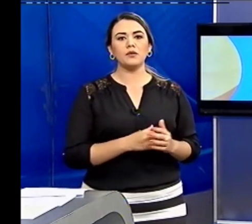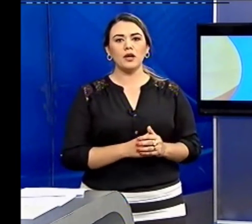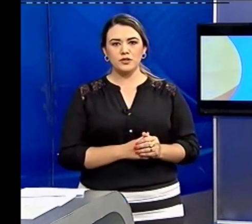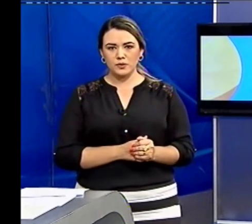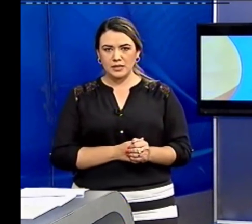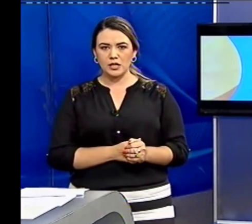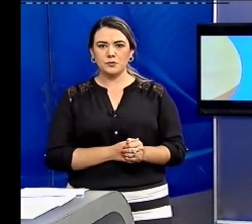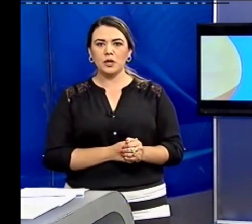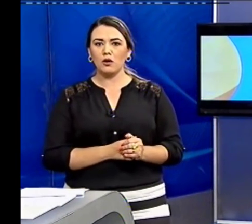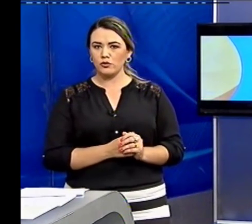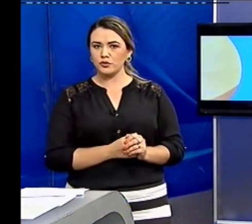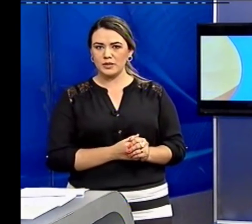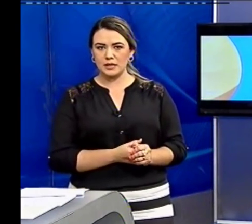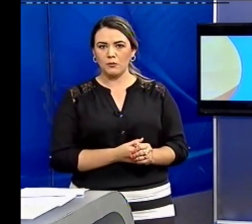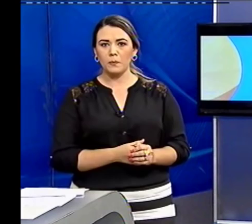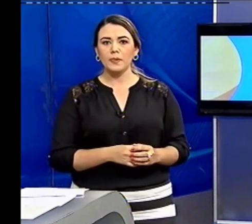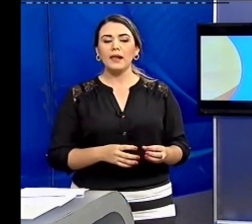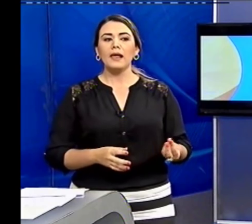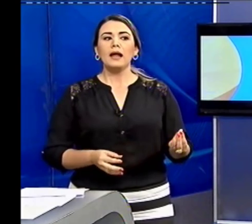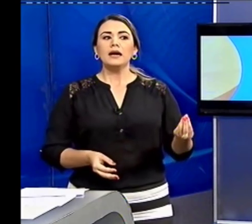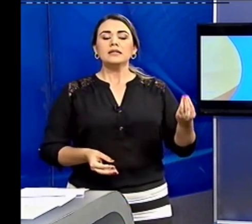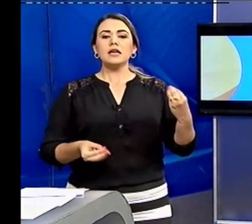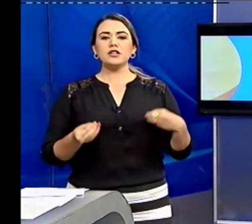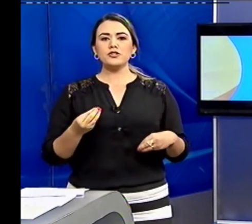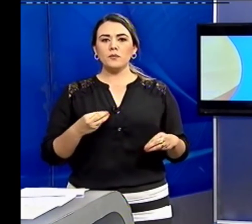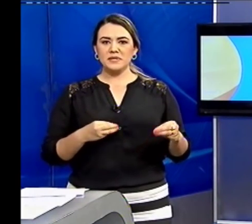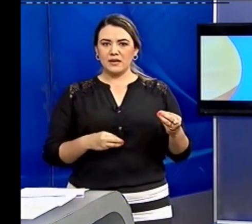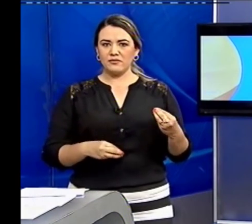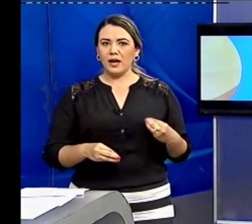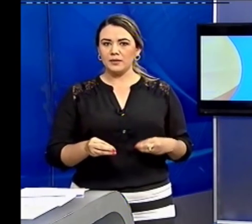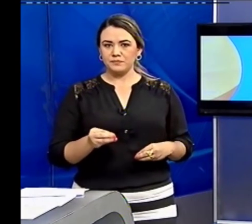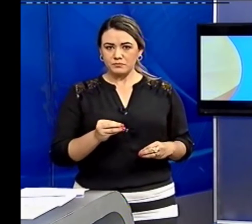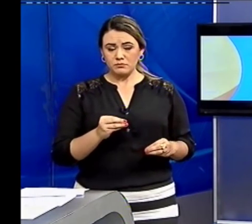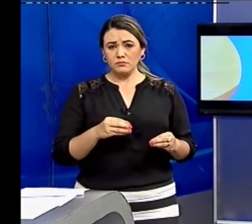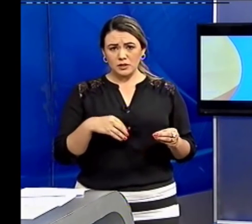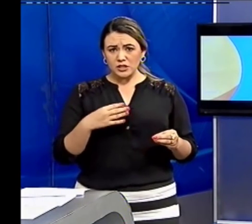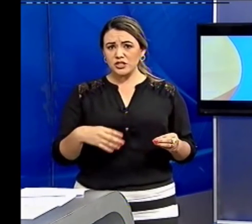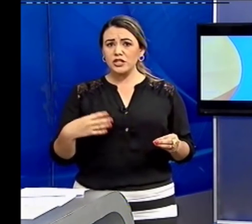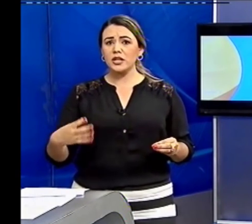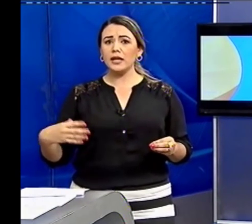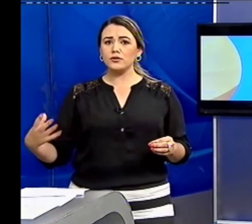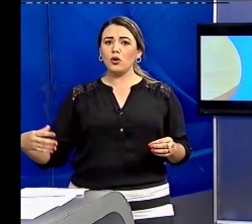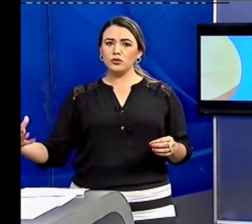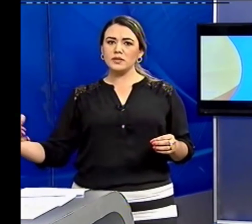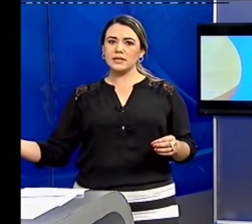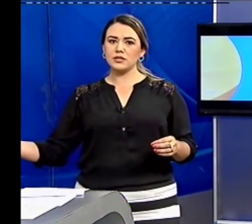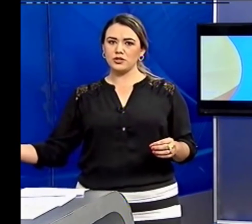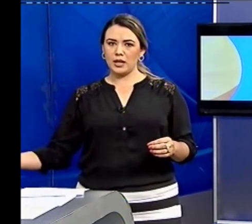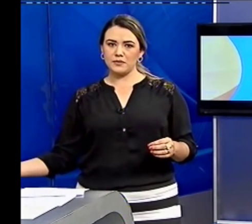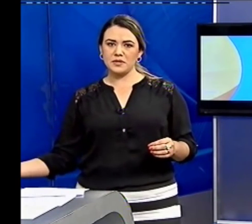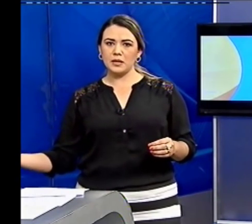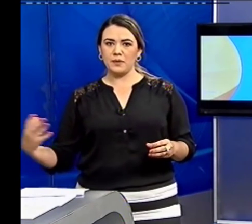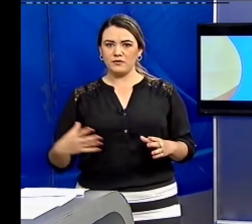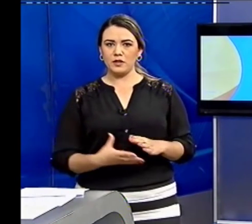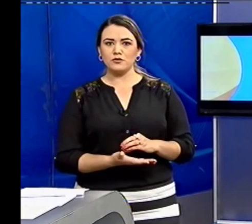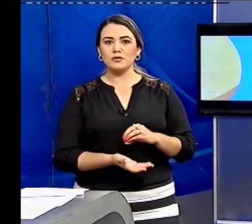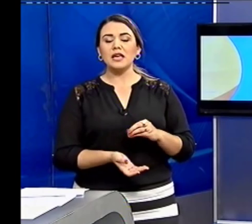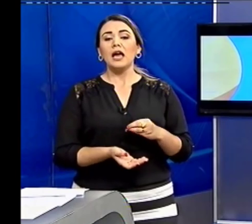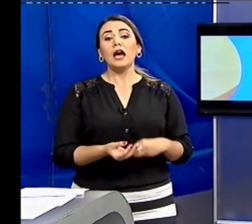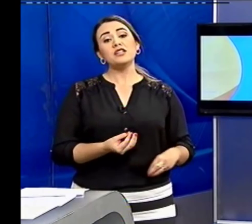no artigo 7º da Constituição. Se a gente observar, se a gente ler todos esses direitos ali previstos, a